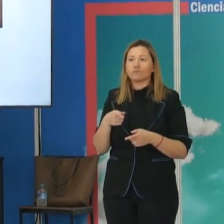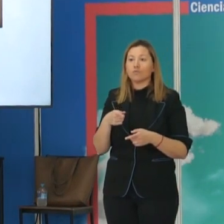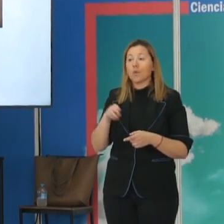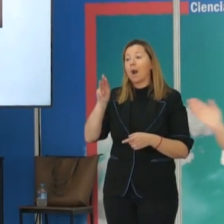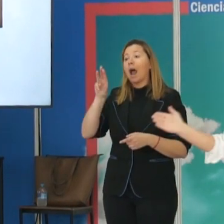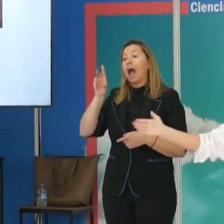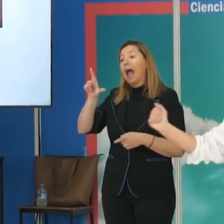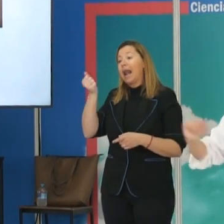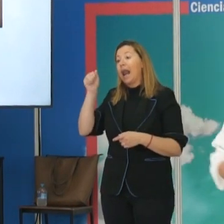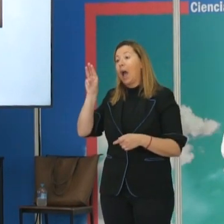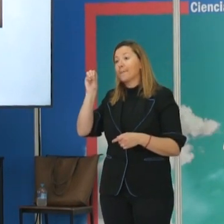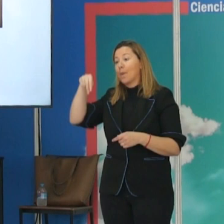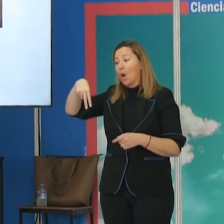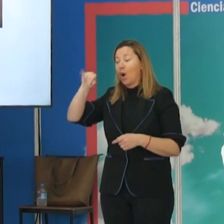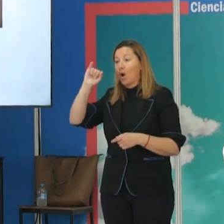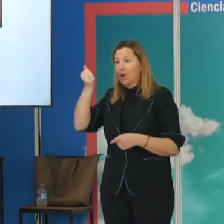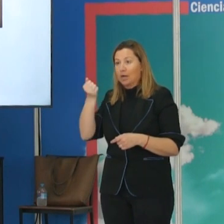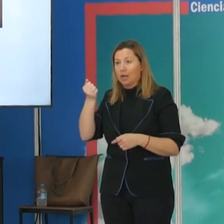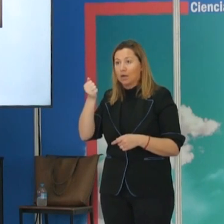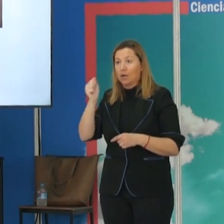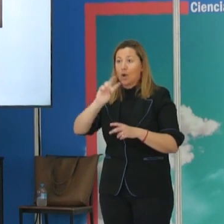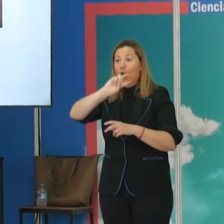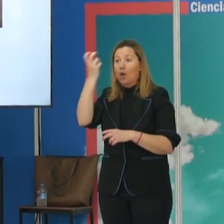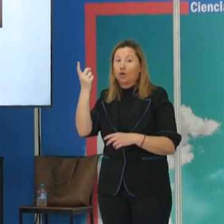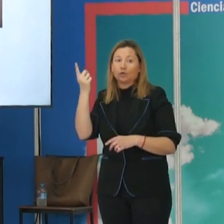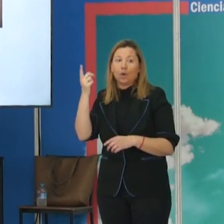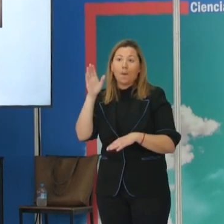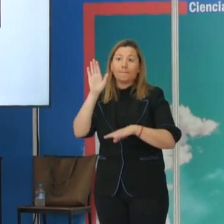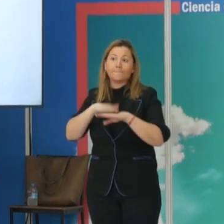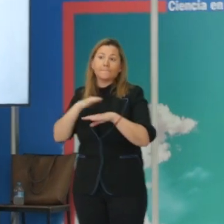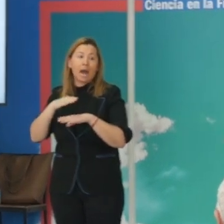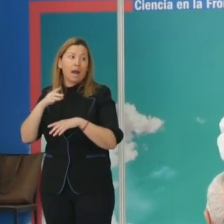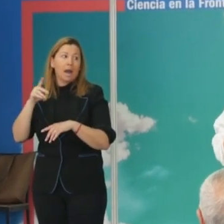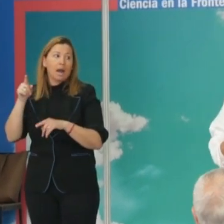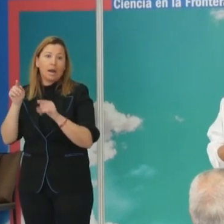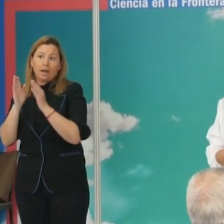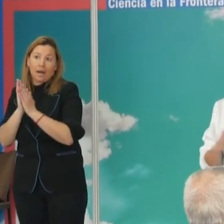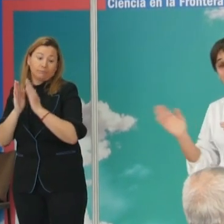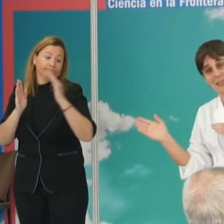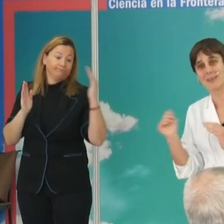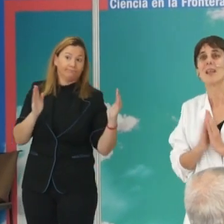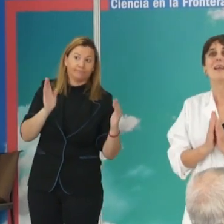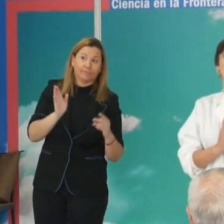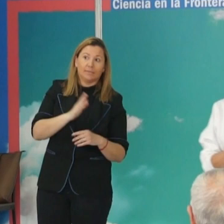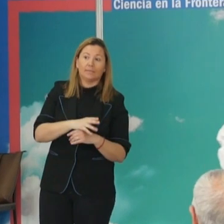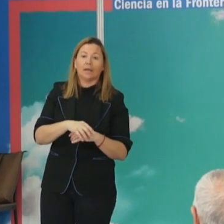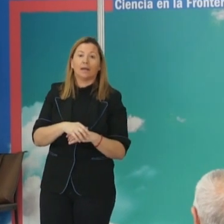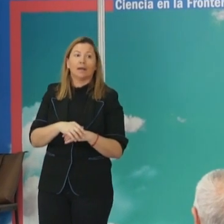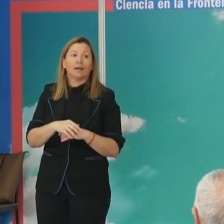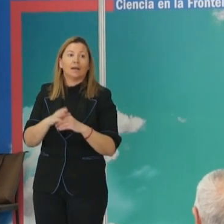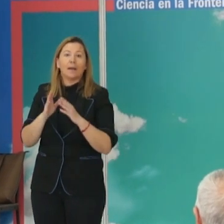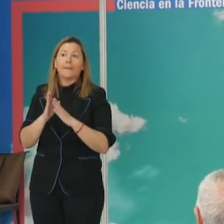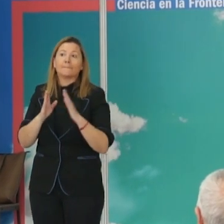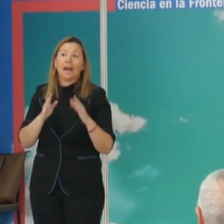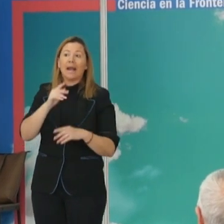Laponia y otros se fueron Paquito. ¿Qué me dijiste aquí? No aquí. Paquito,